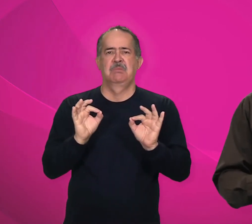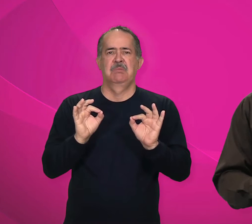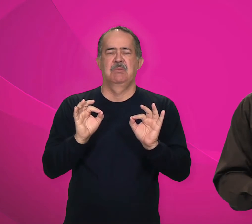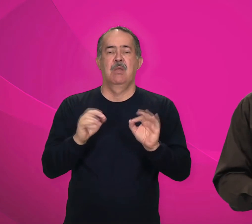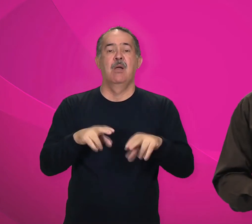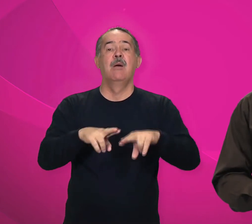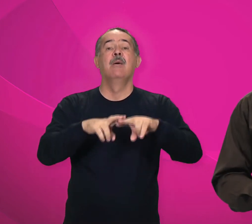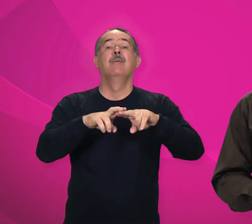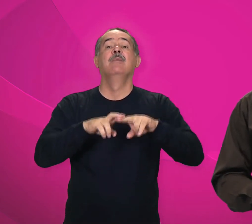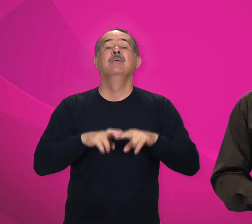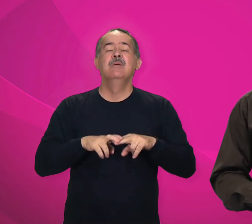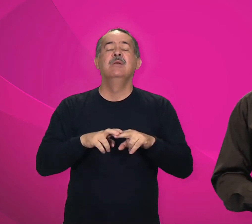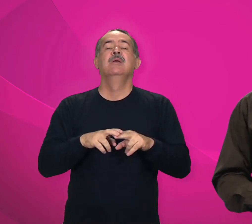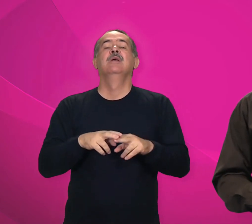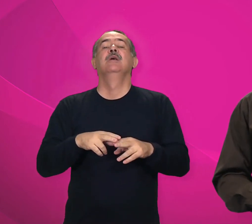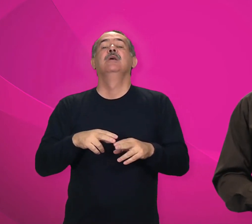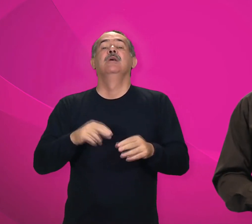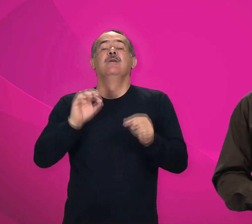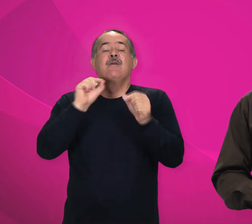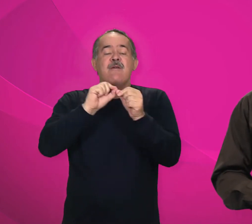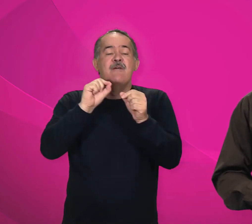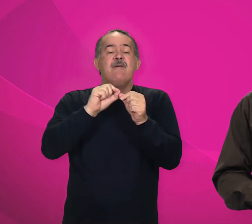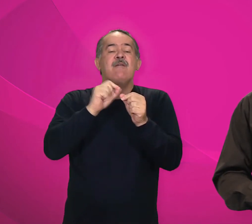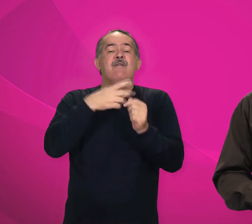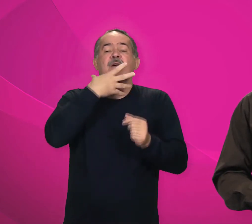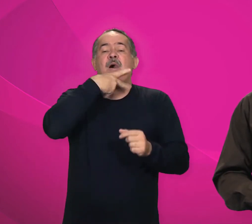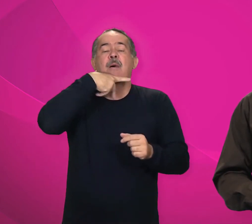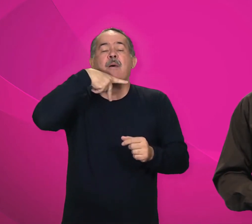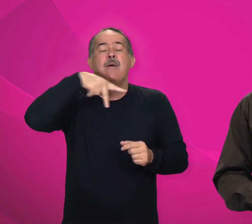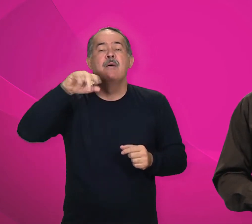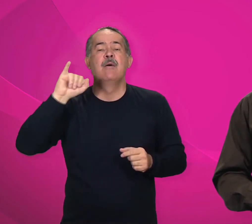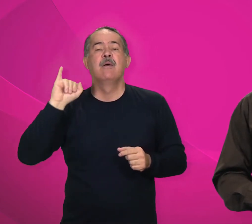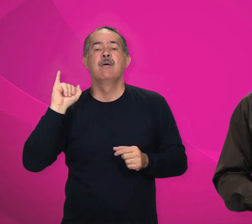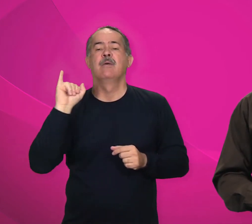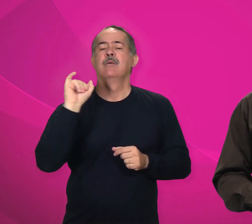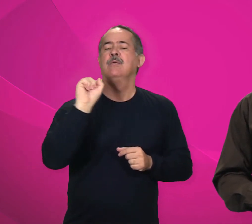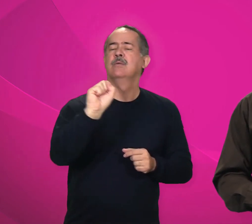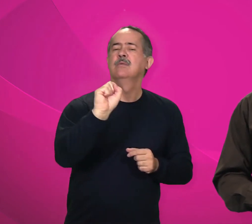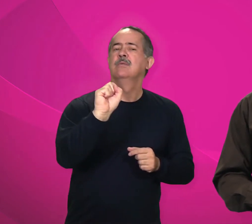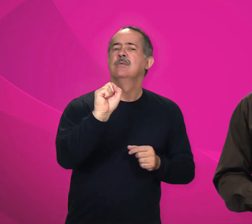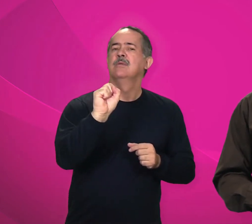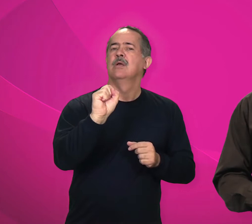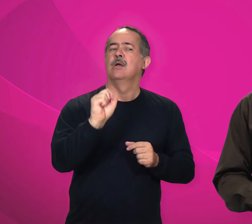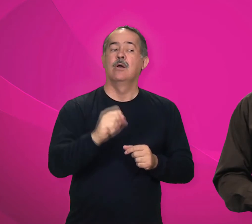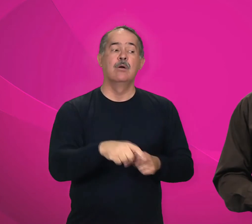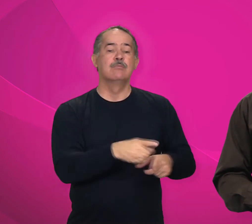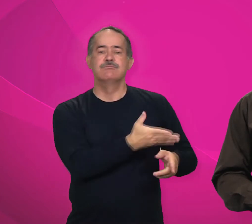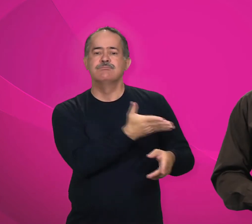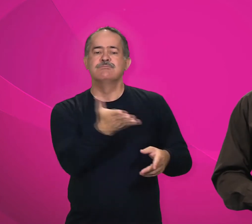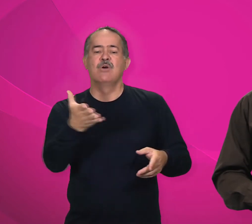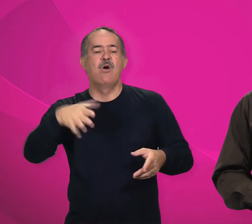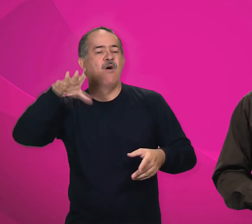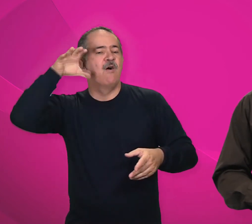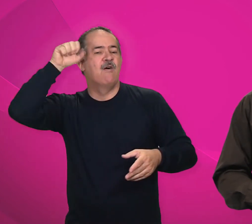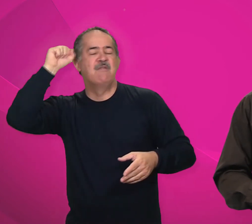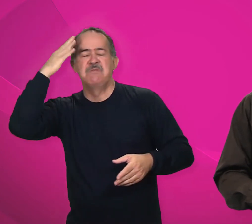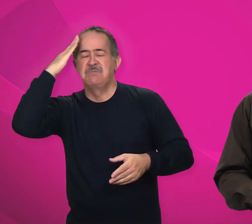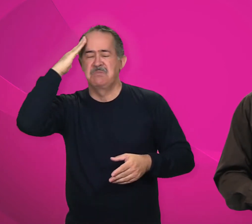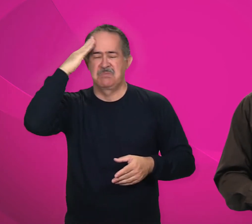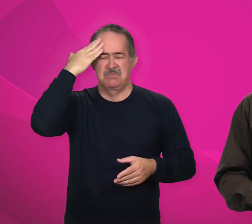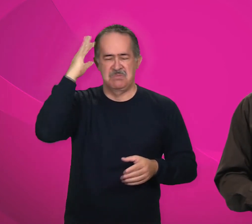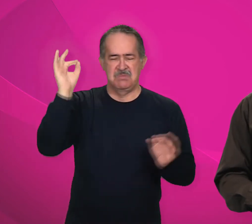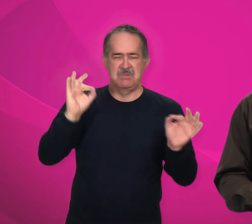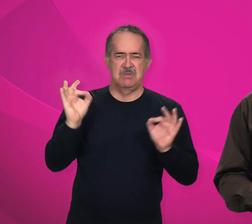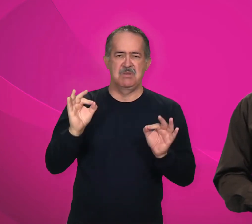nem compreendem. Deste modo, se cumpre a profecia de Isaías: havereis de